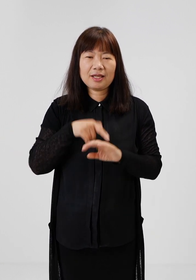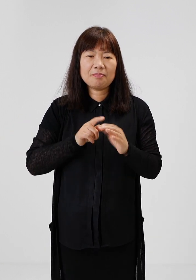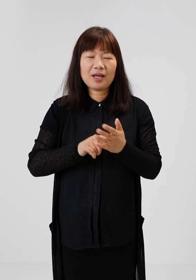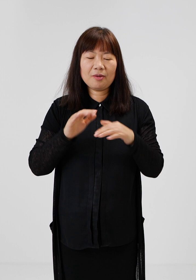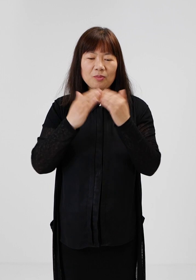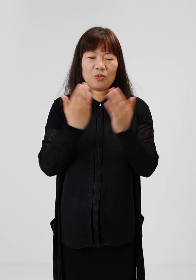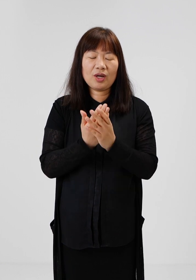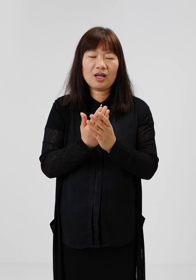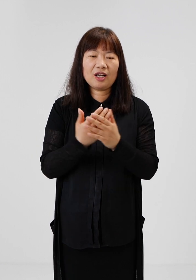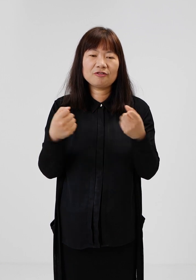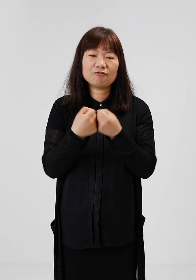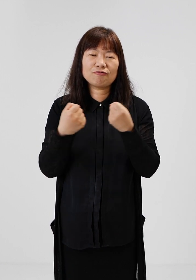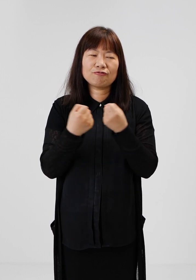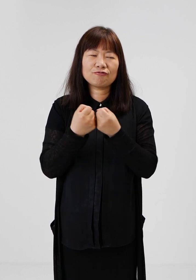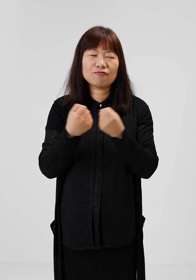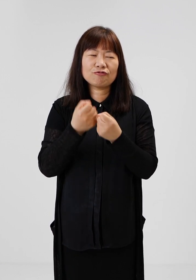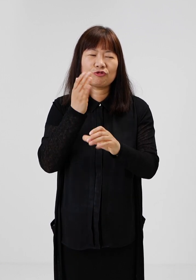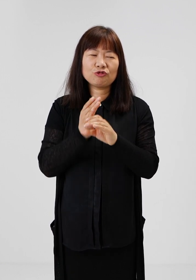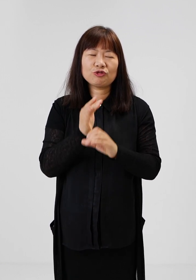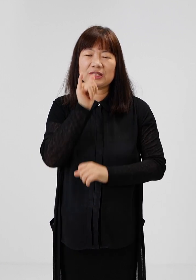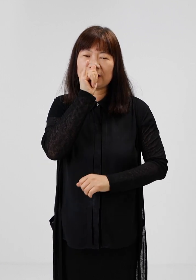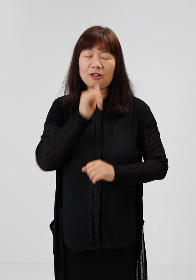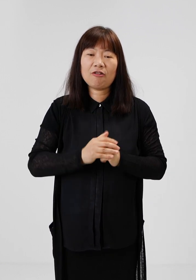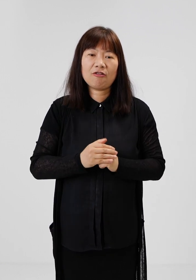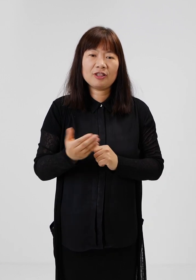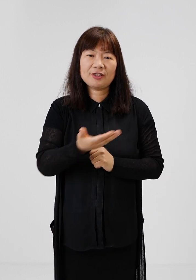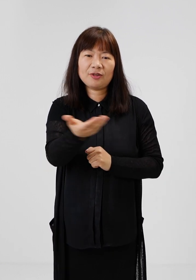있었어요. 자, 여러분,